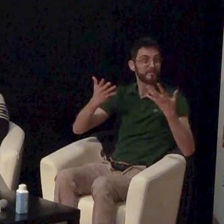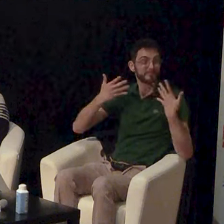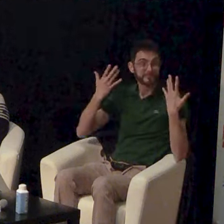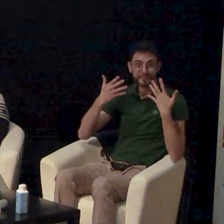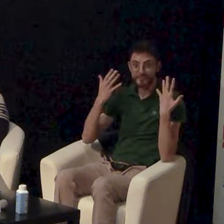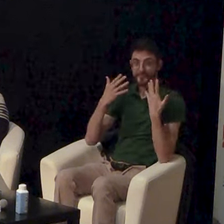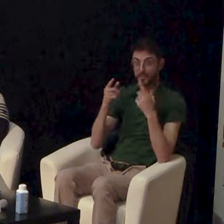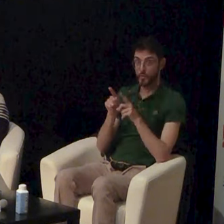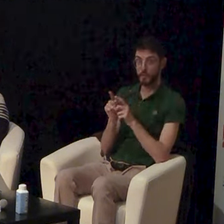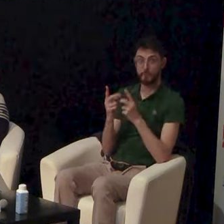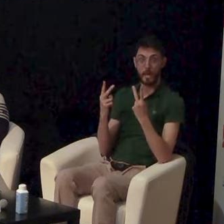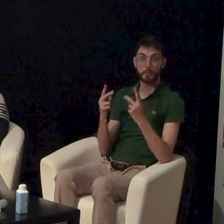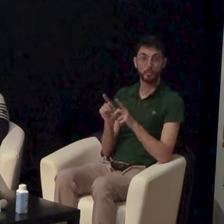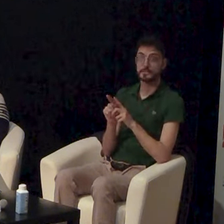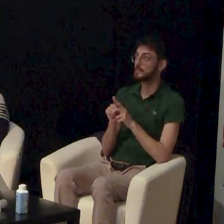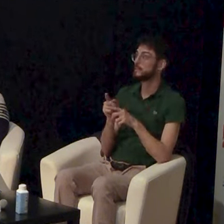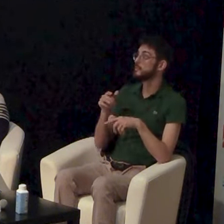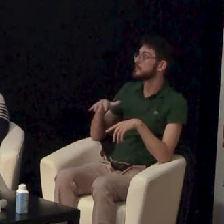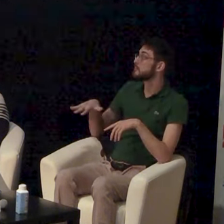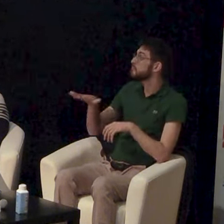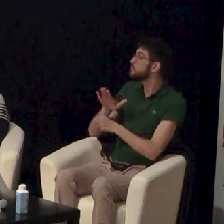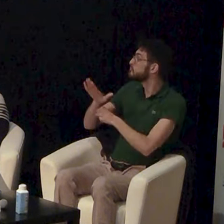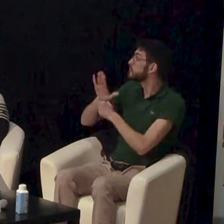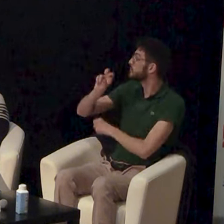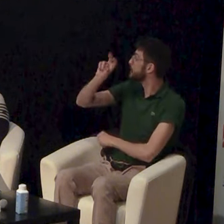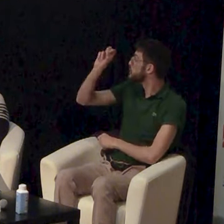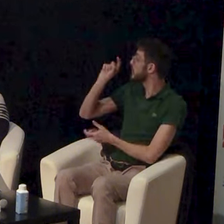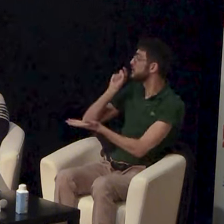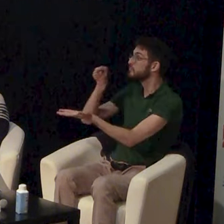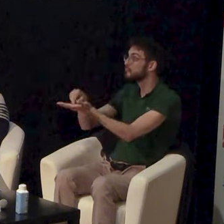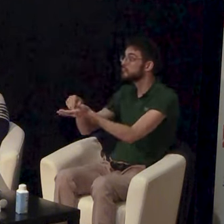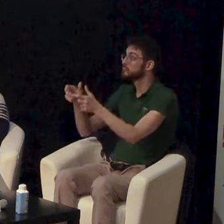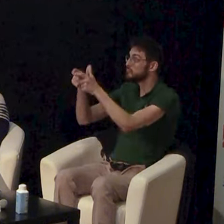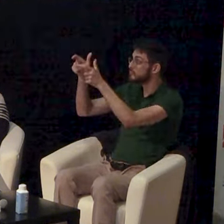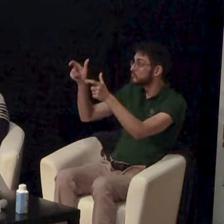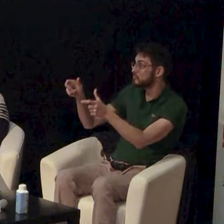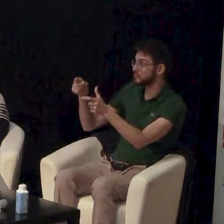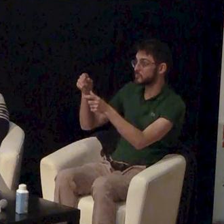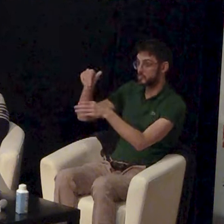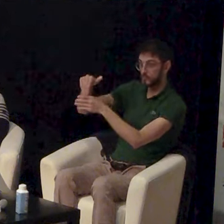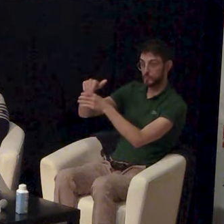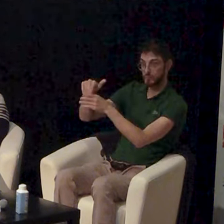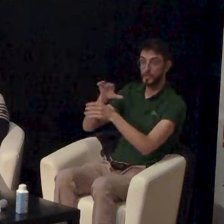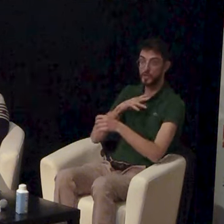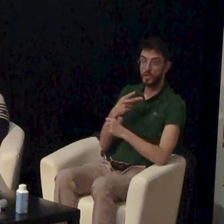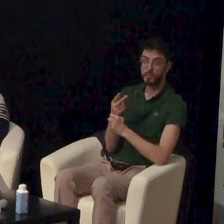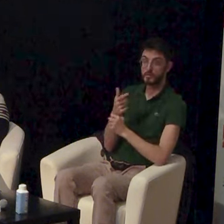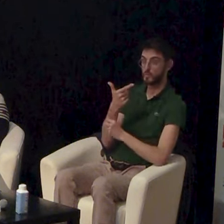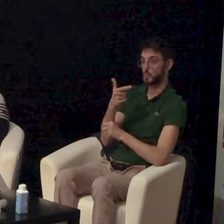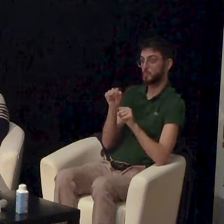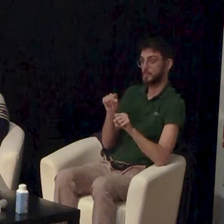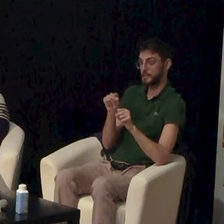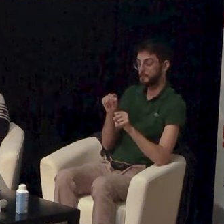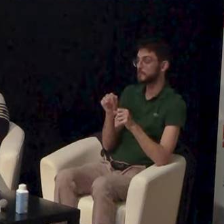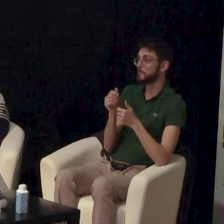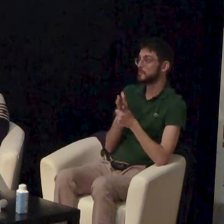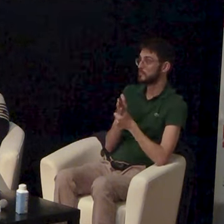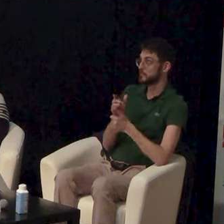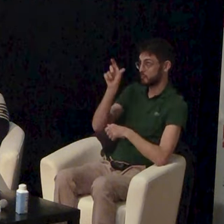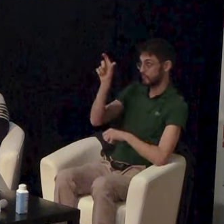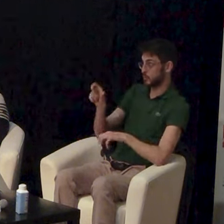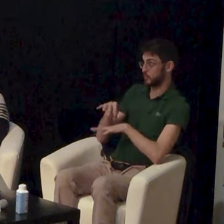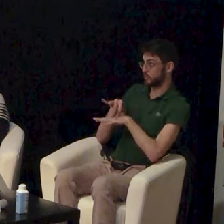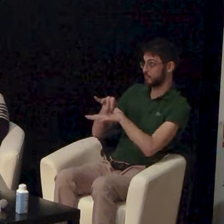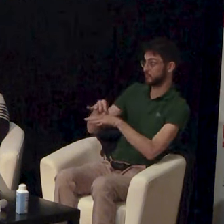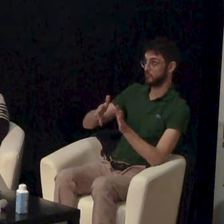aussi, bon, ben, il n'y a pas que le domaine technique, il y a la culture, les loisirs, voilà, il y a plein de choses. Et